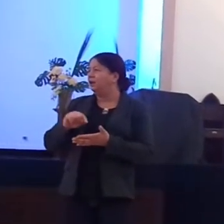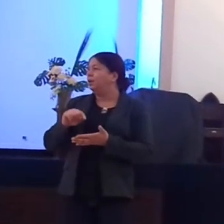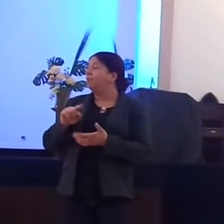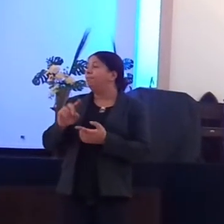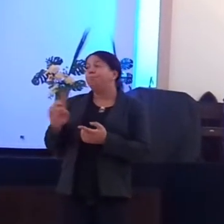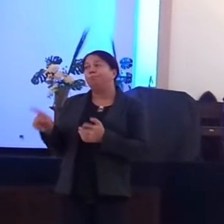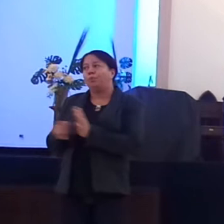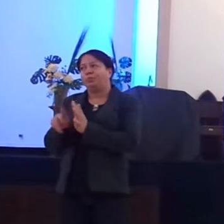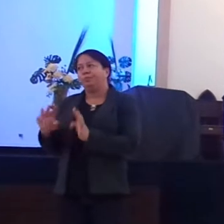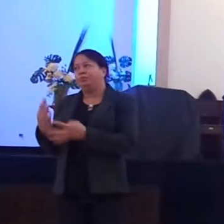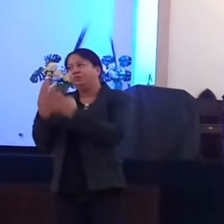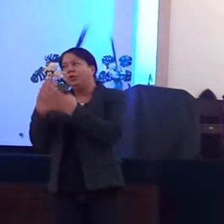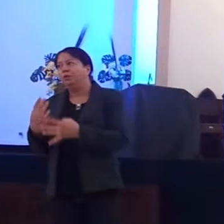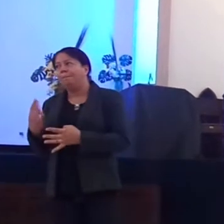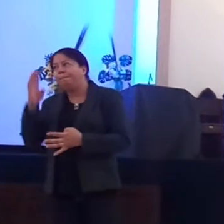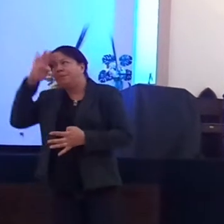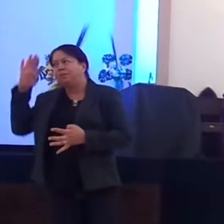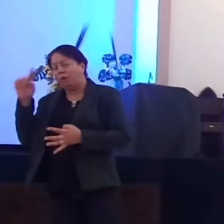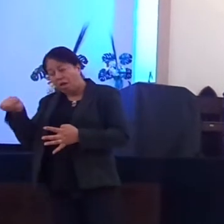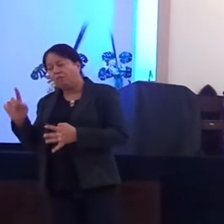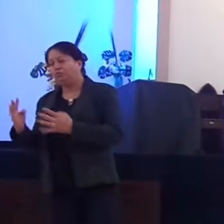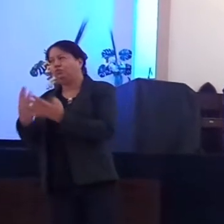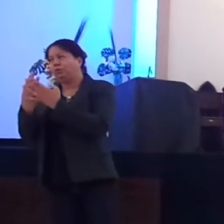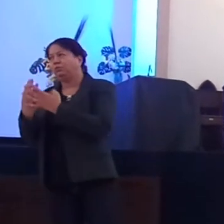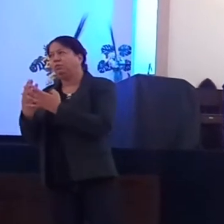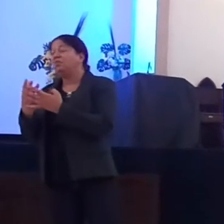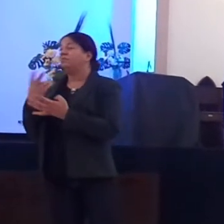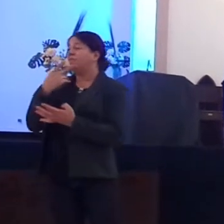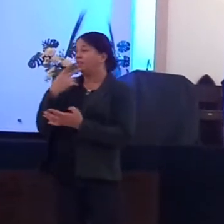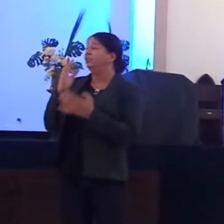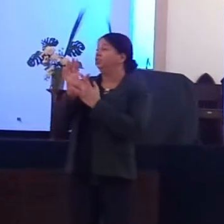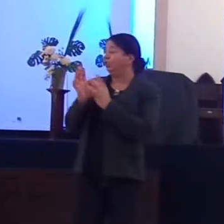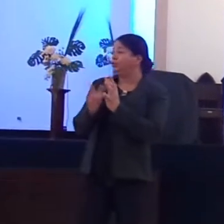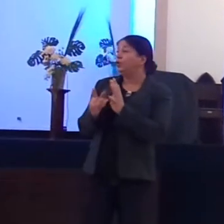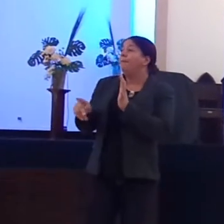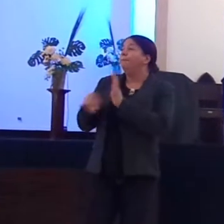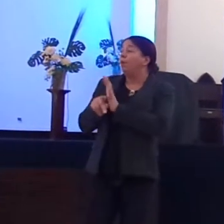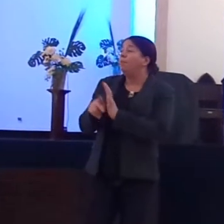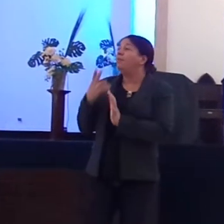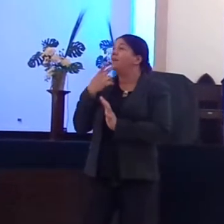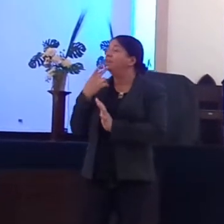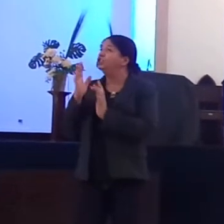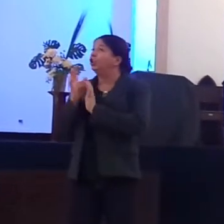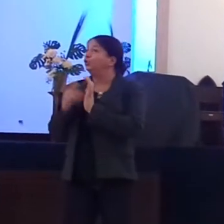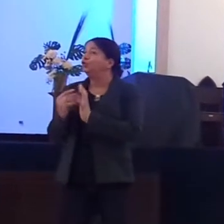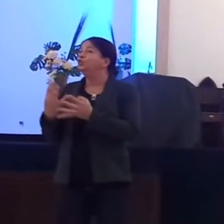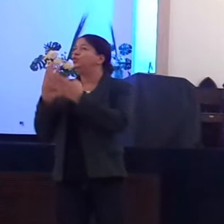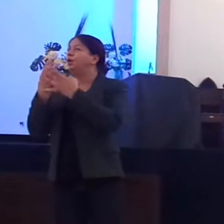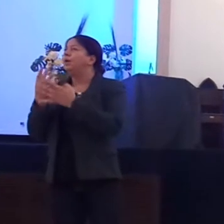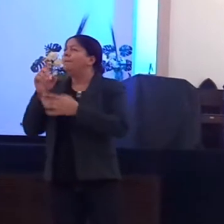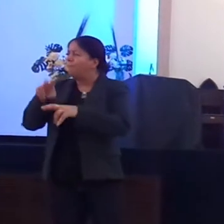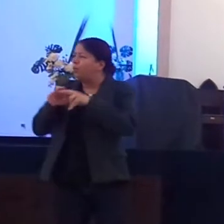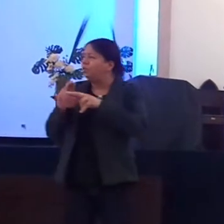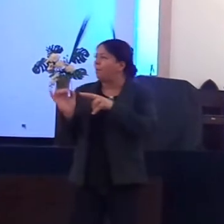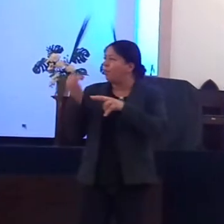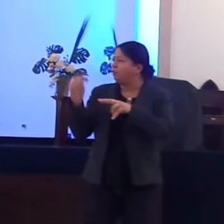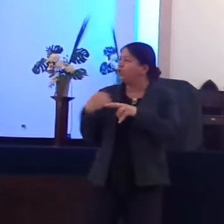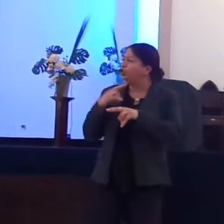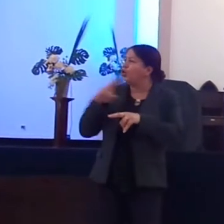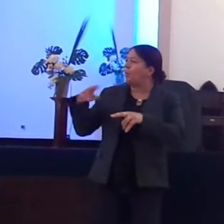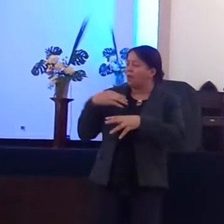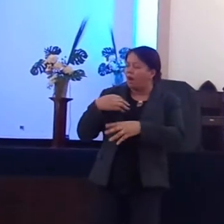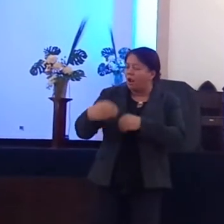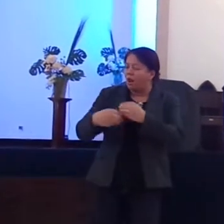para os judeus, para falar de Jesus para os judeus. Por isso que era importante essa lista